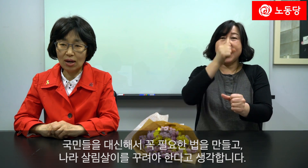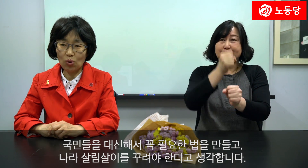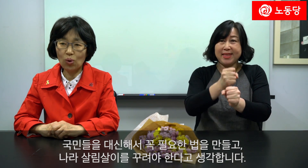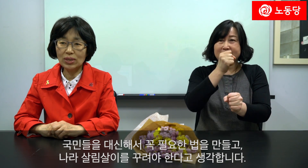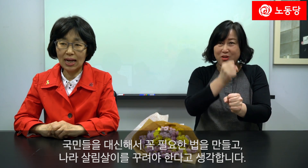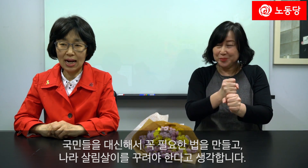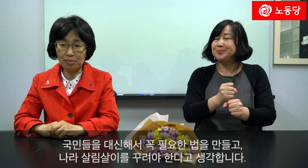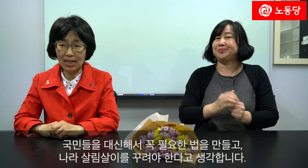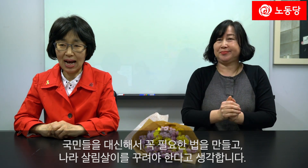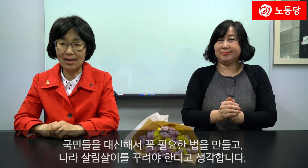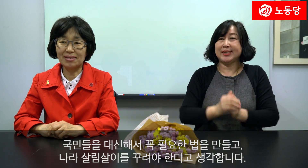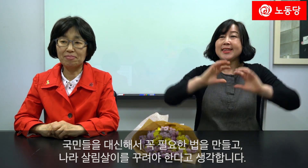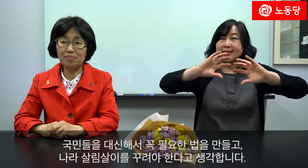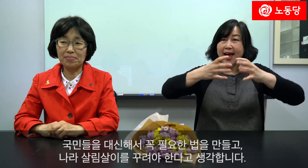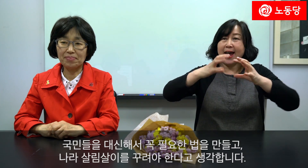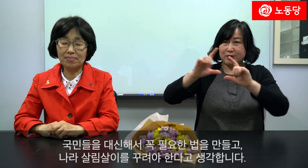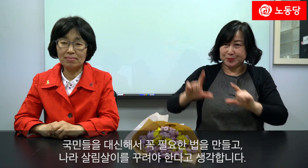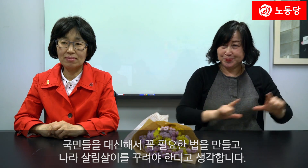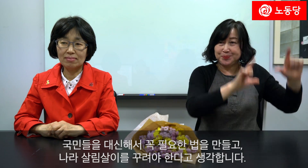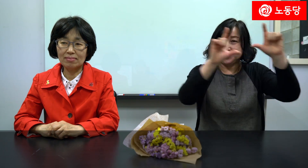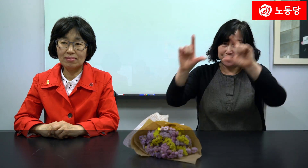꾸려야 한다고 생각합니다.